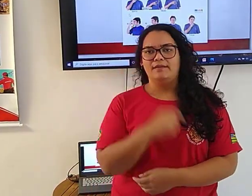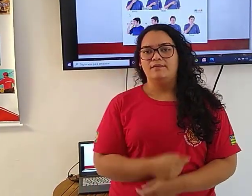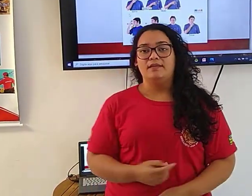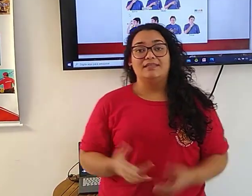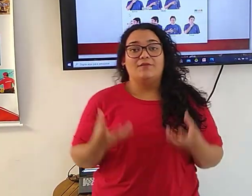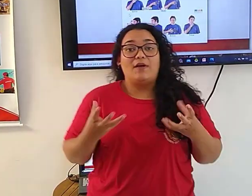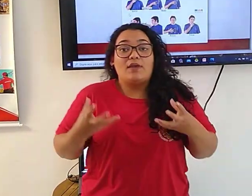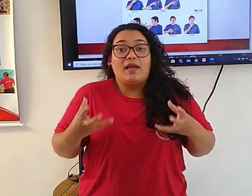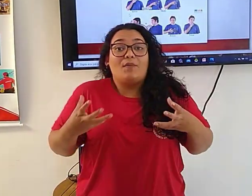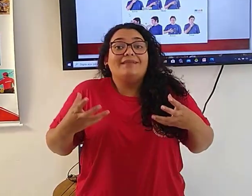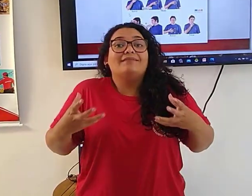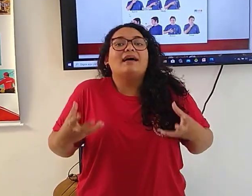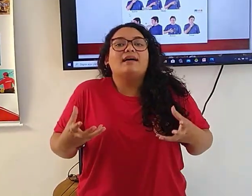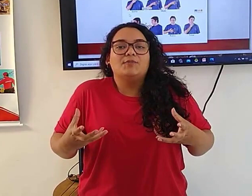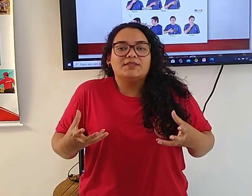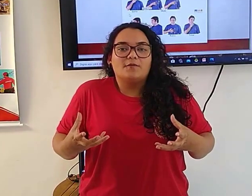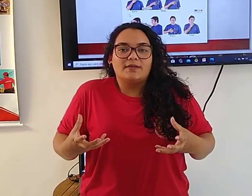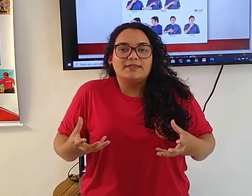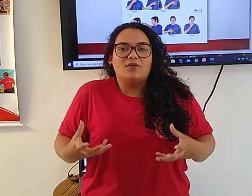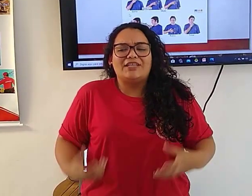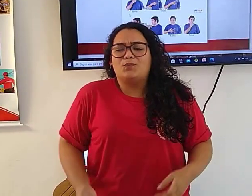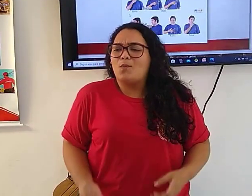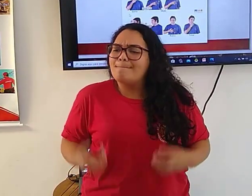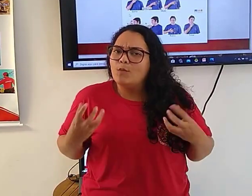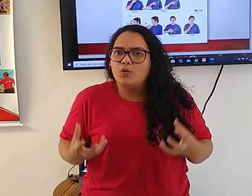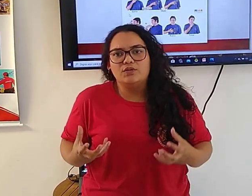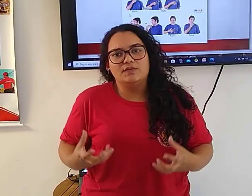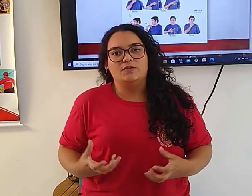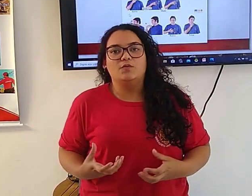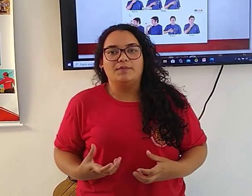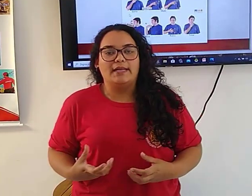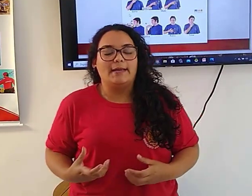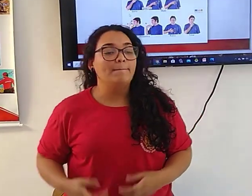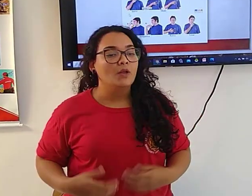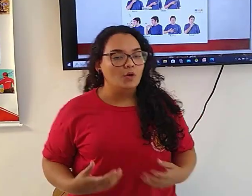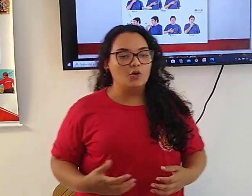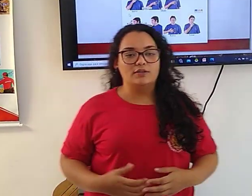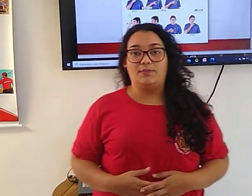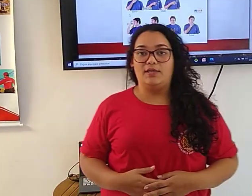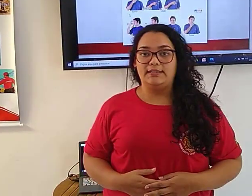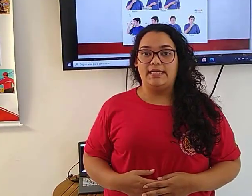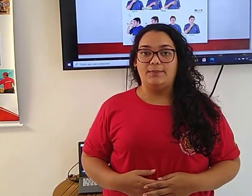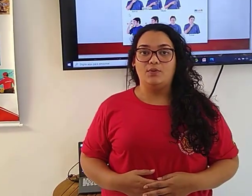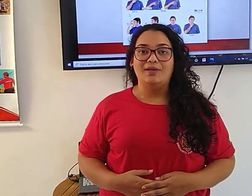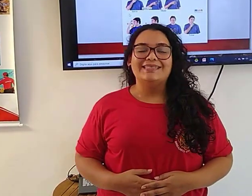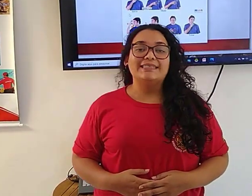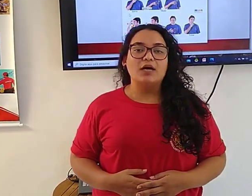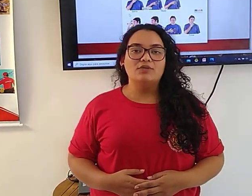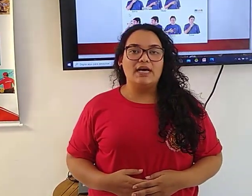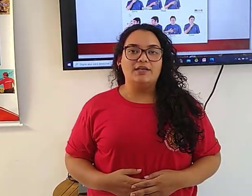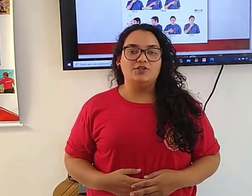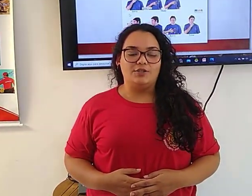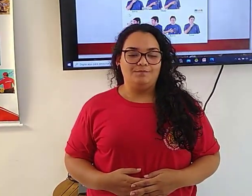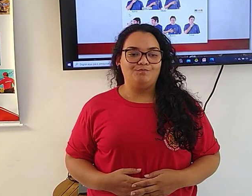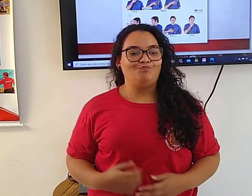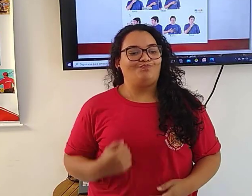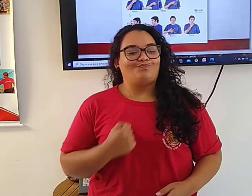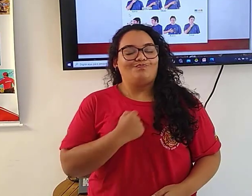você vai o quê? Aumentar a expressão facial, né? Tipo, muito ciúme, né? Outra, por exemplo, saudade.